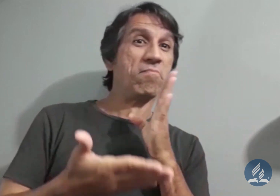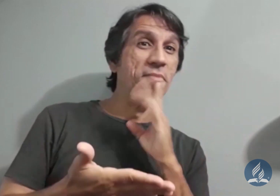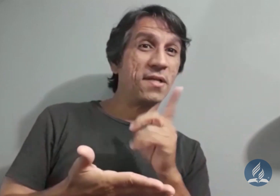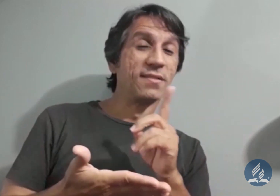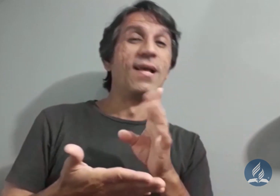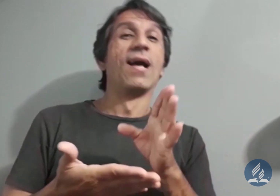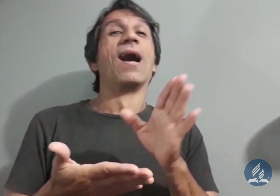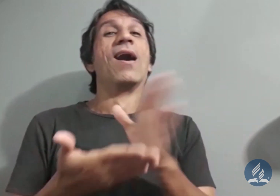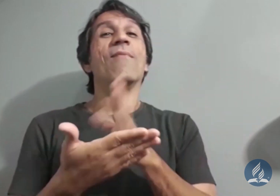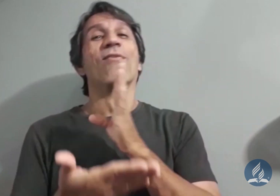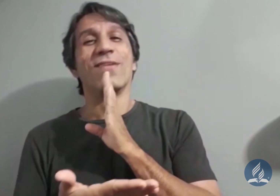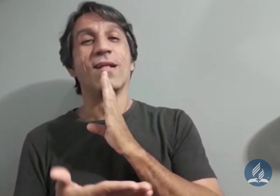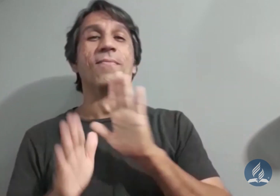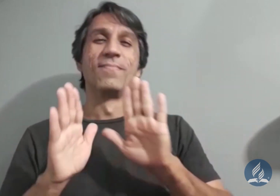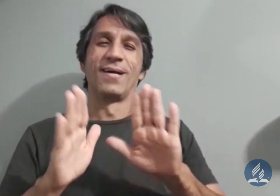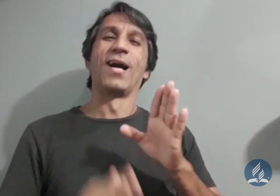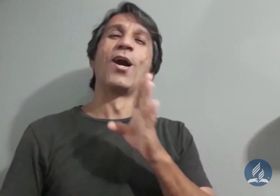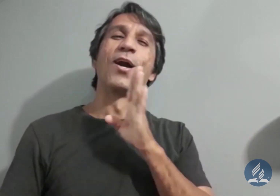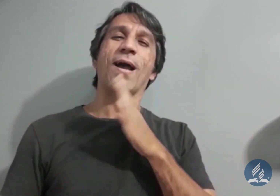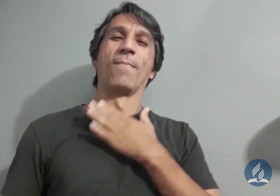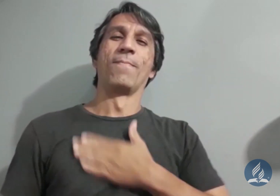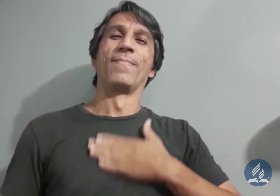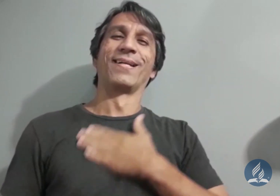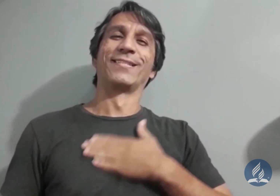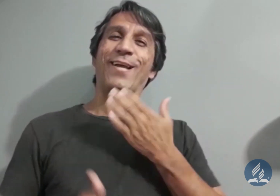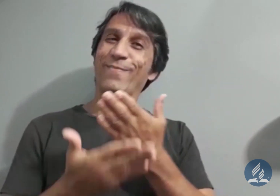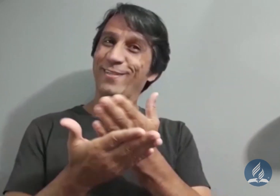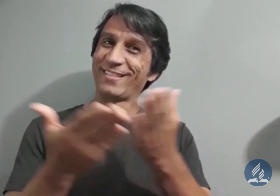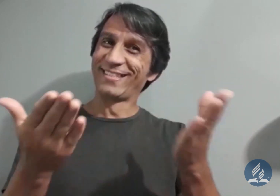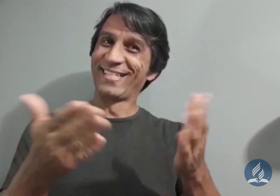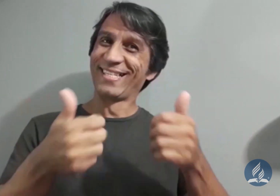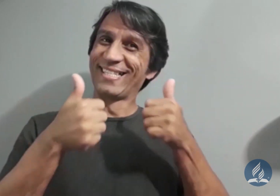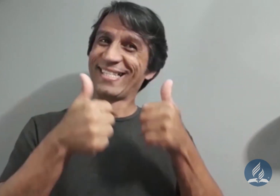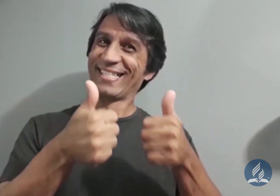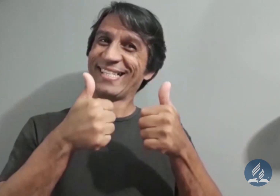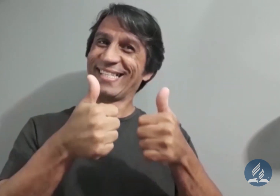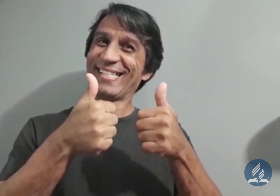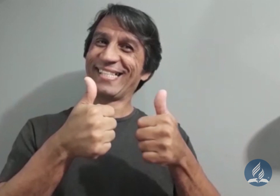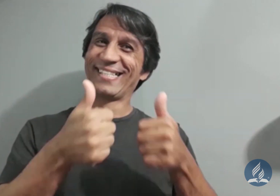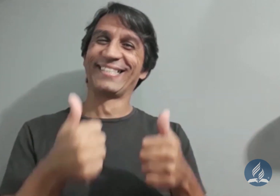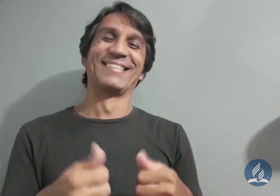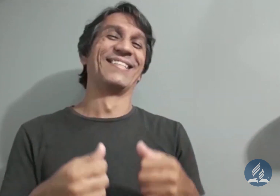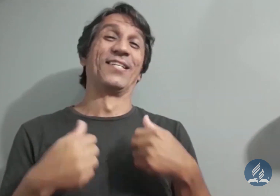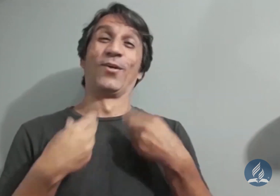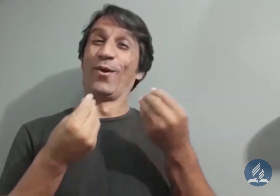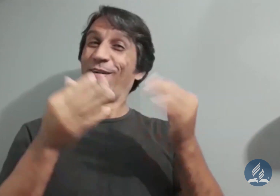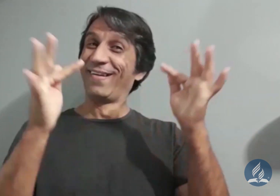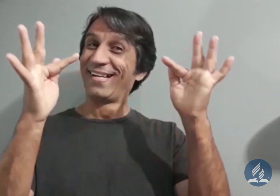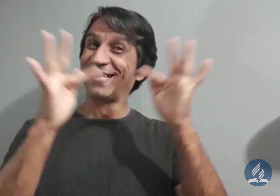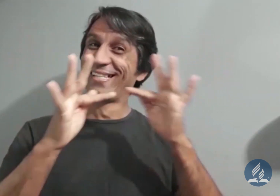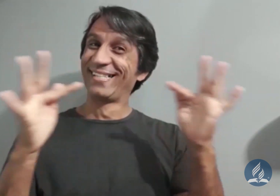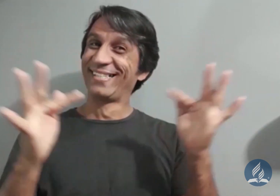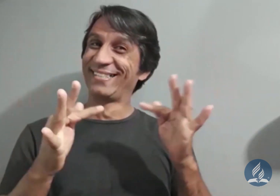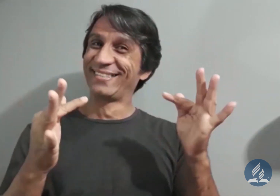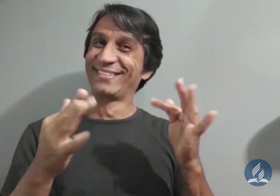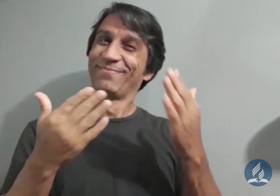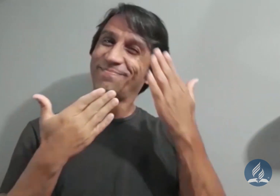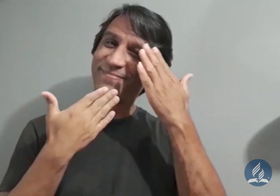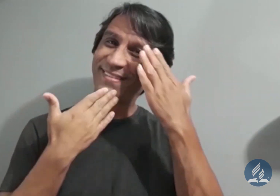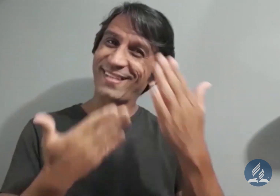Algumas pessoas me conhecem, algumas não me conhecem, mas é um prazer estar aqui com vocês. Eu estou muito feliz.